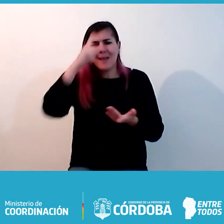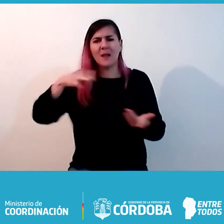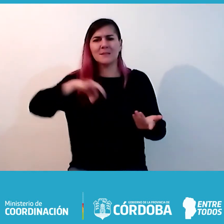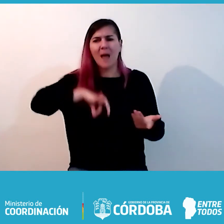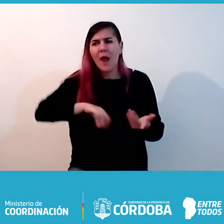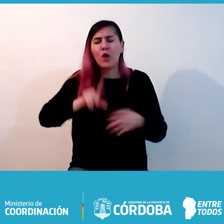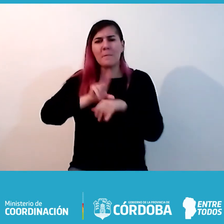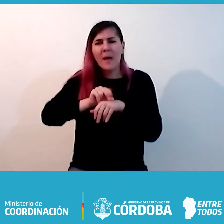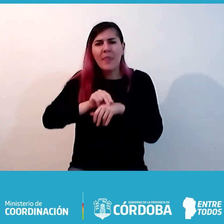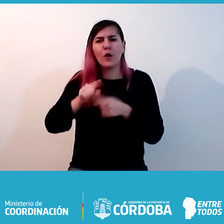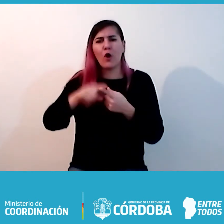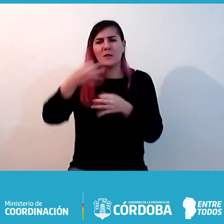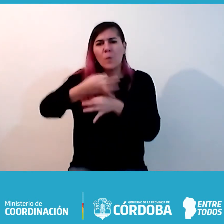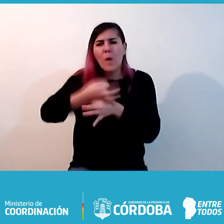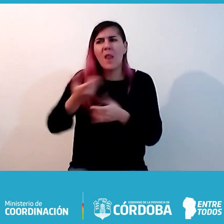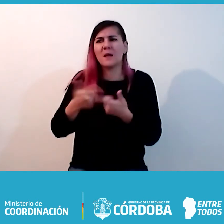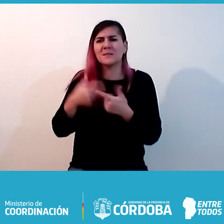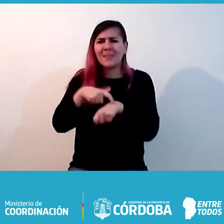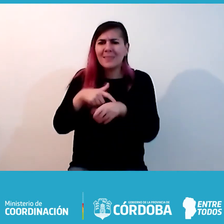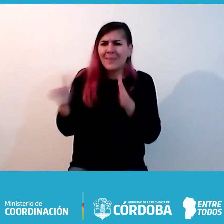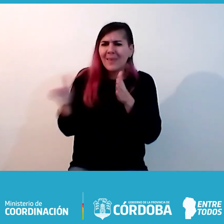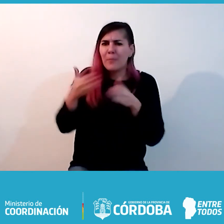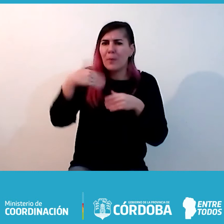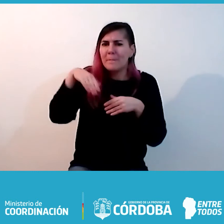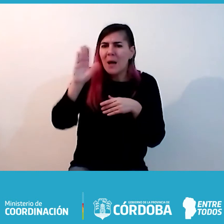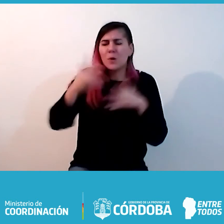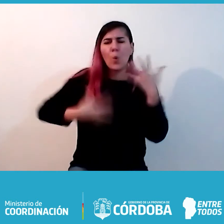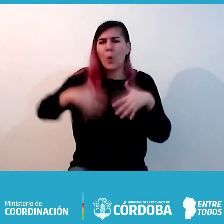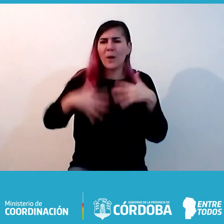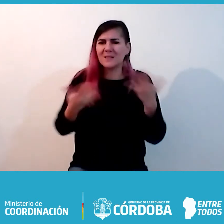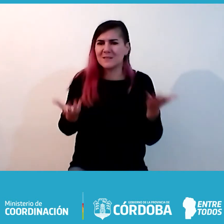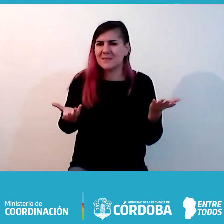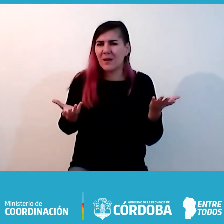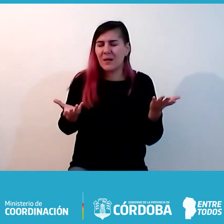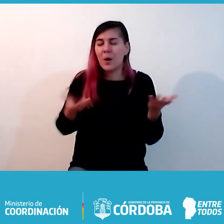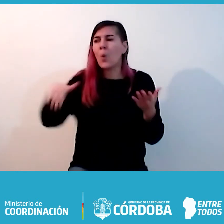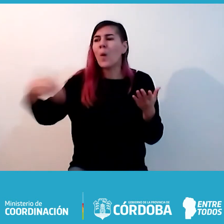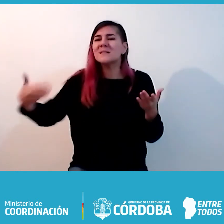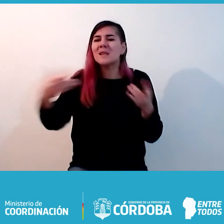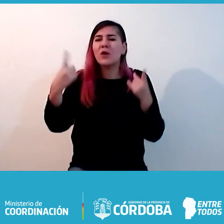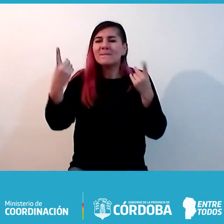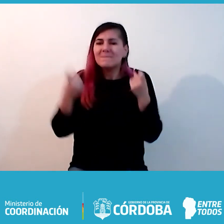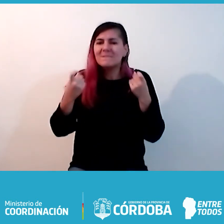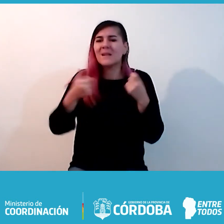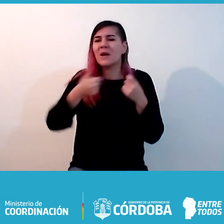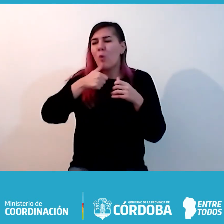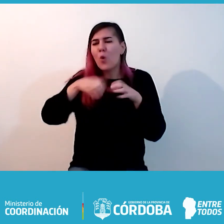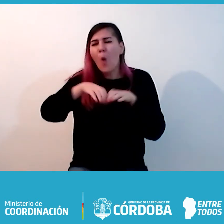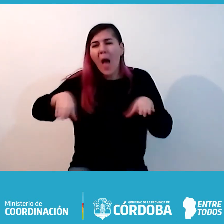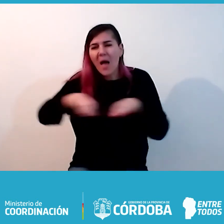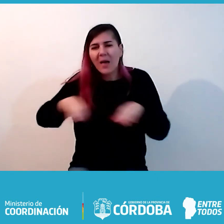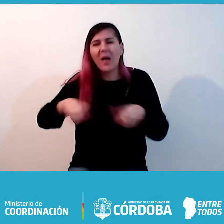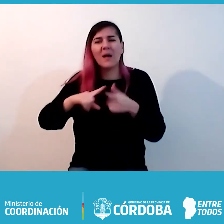médicos y enfermeros, más aún en estos tiempos, en reales urgencias. Los vecinos necesitan cloacas, agua potable y la posibilidad